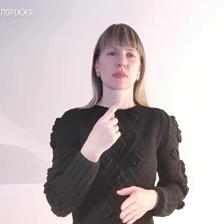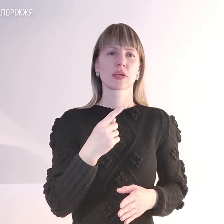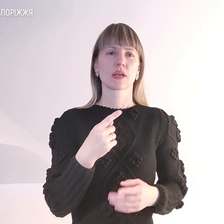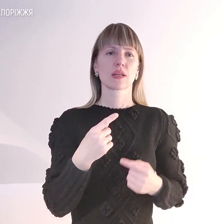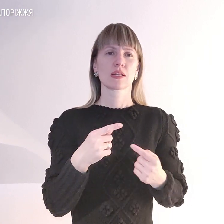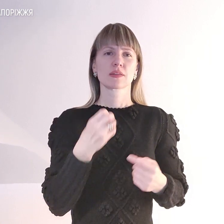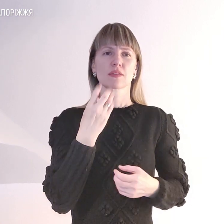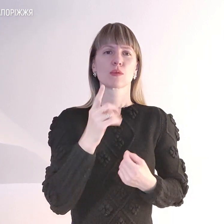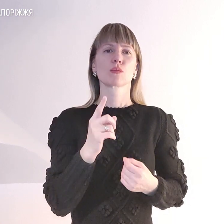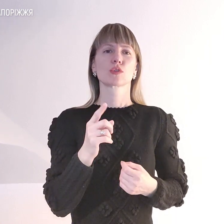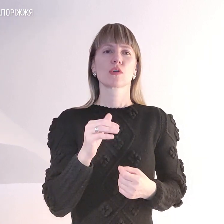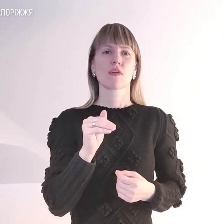Чому саме проїздів?